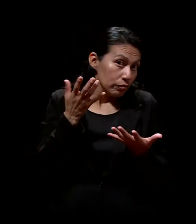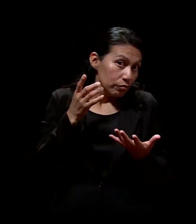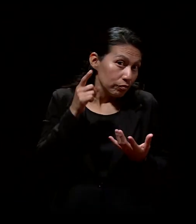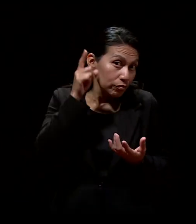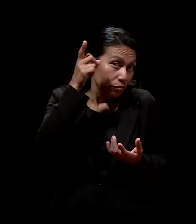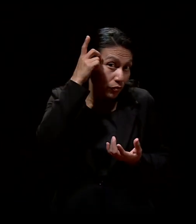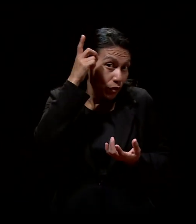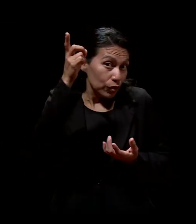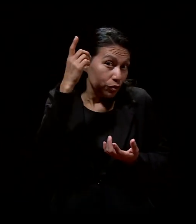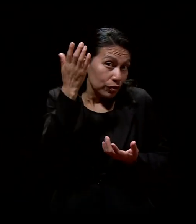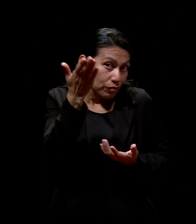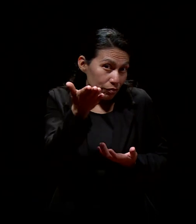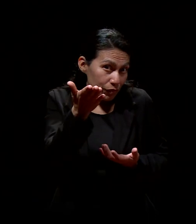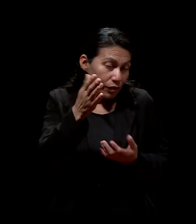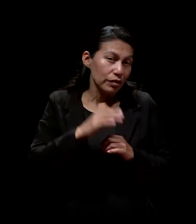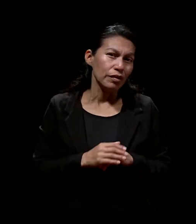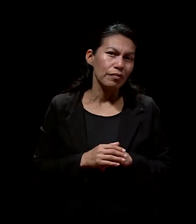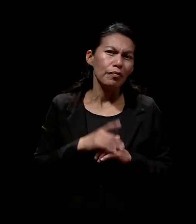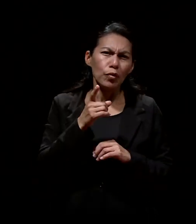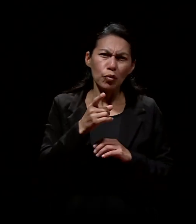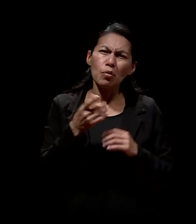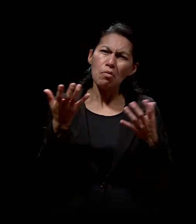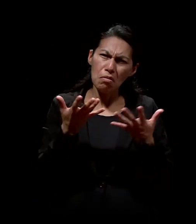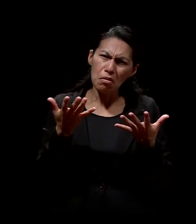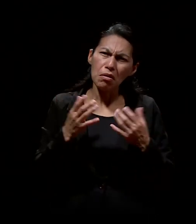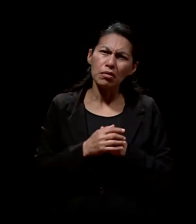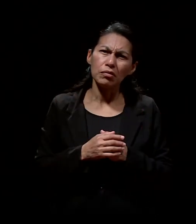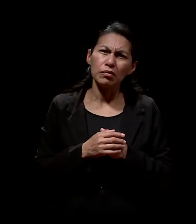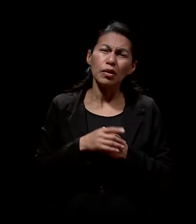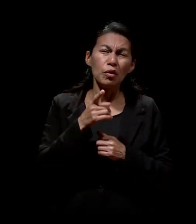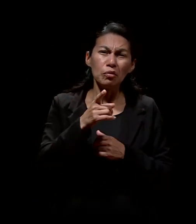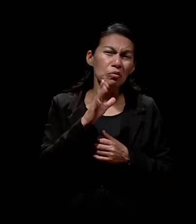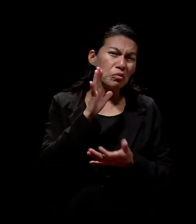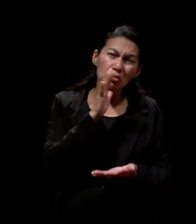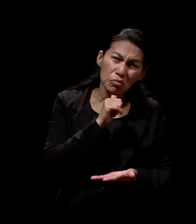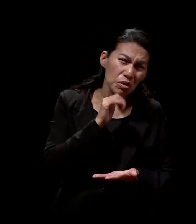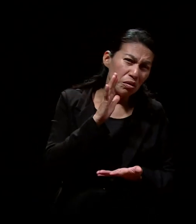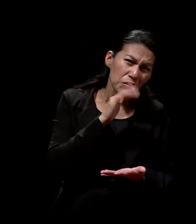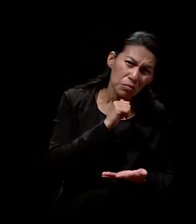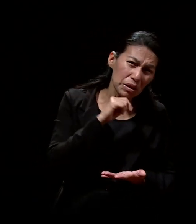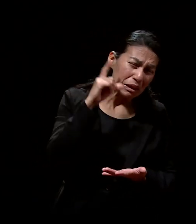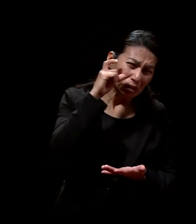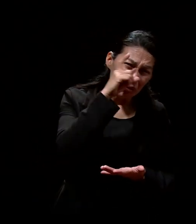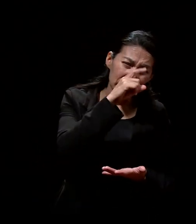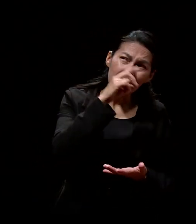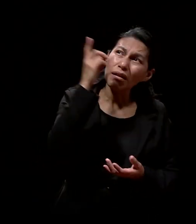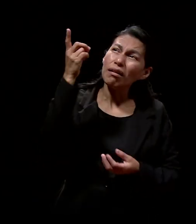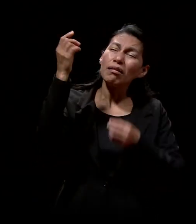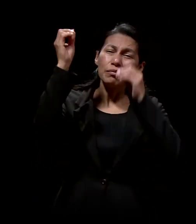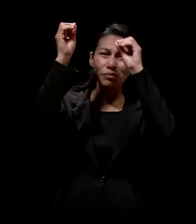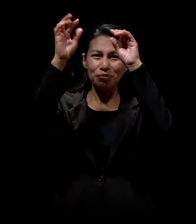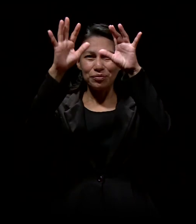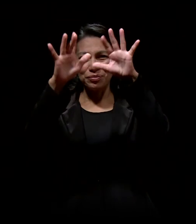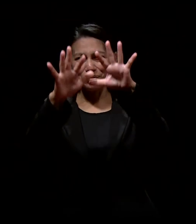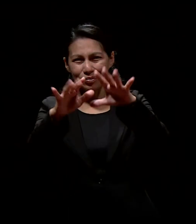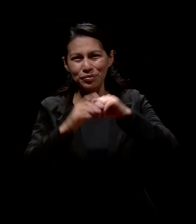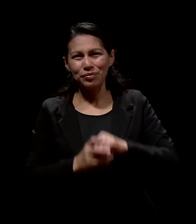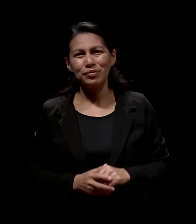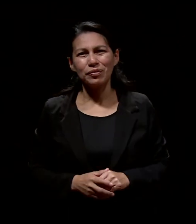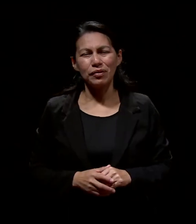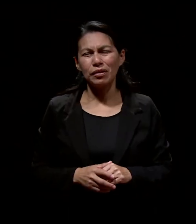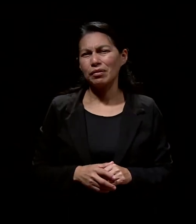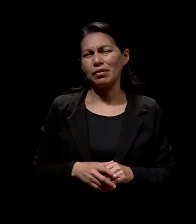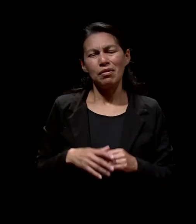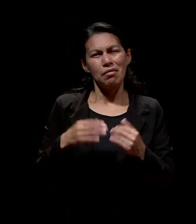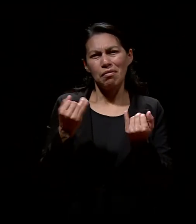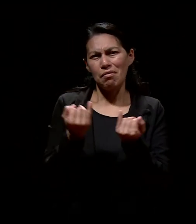que Dios te pida y Dios hará lo que tú ya no puedes hacer y te otorgará la promesa divina, como